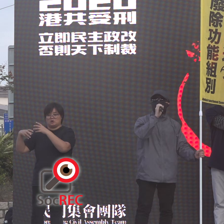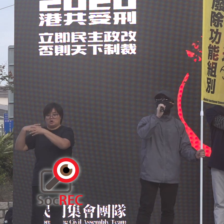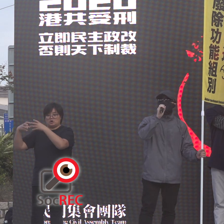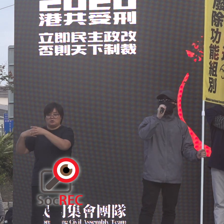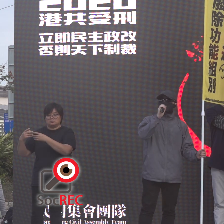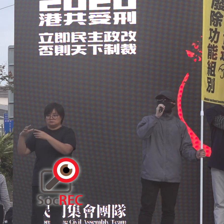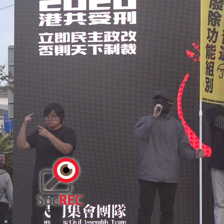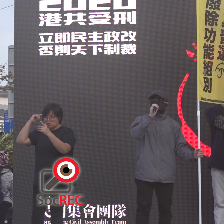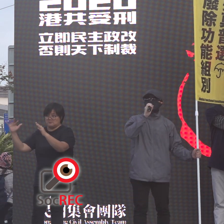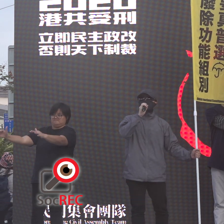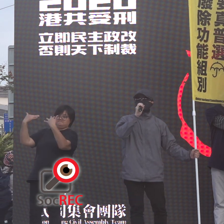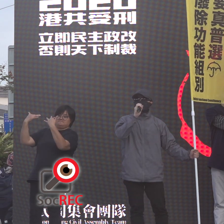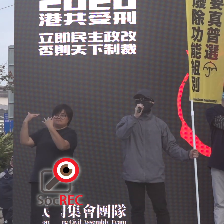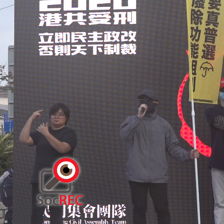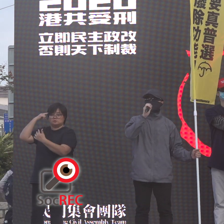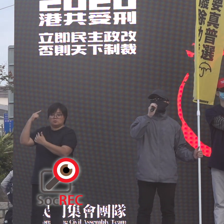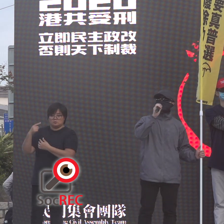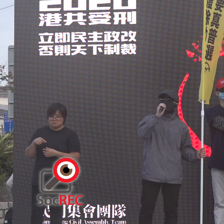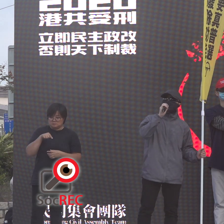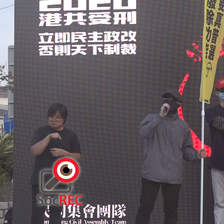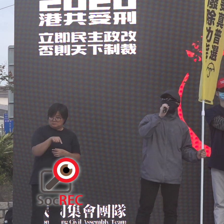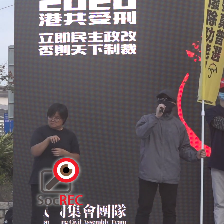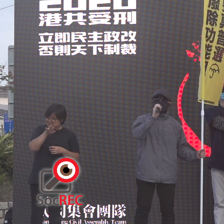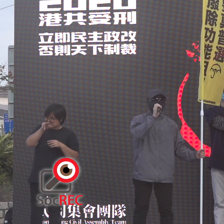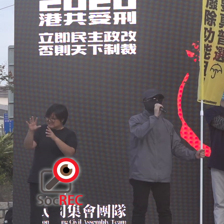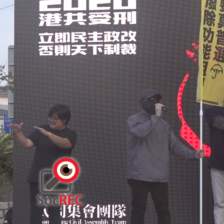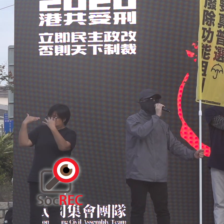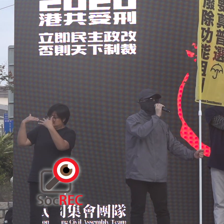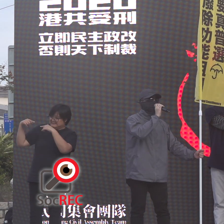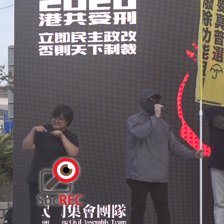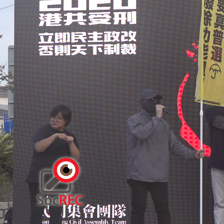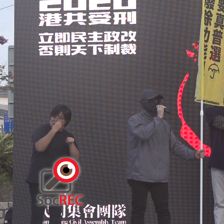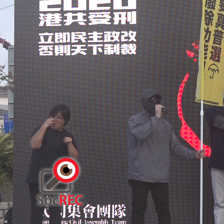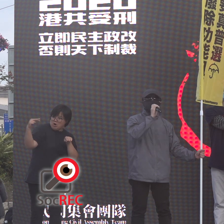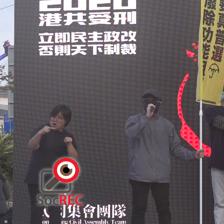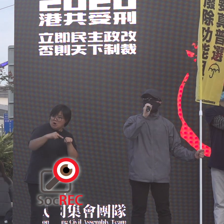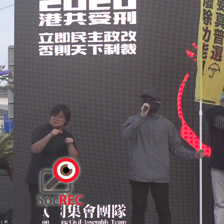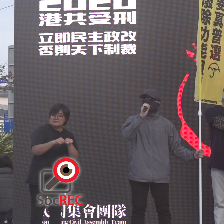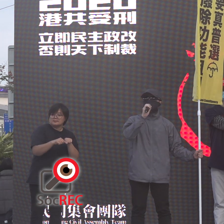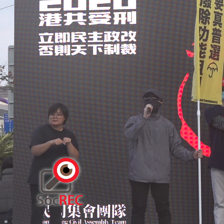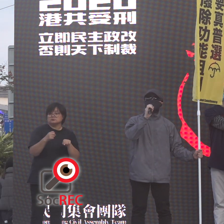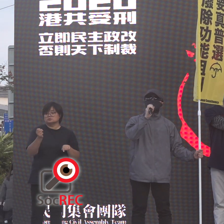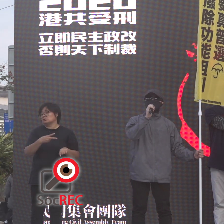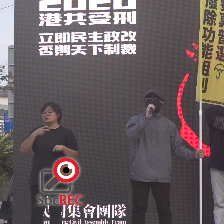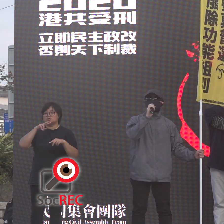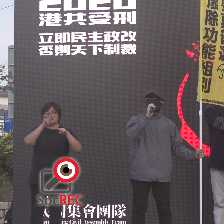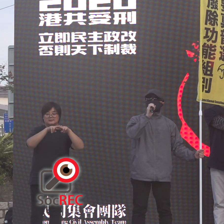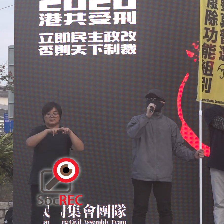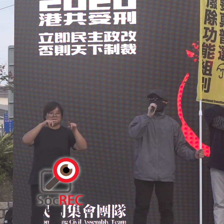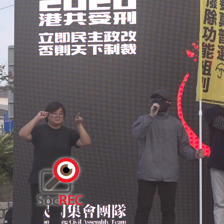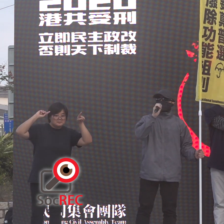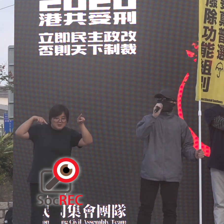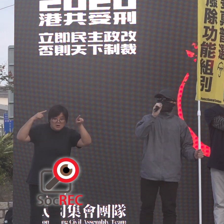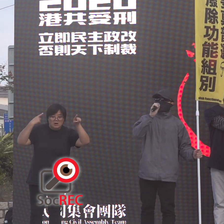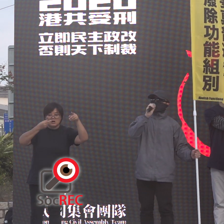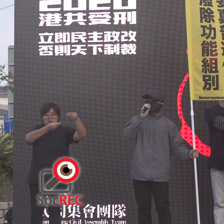呼求。就自此，香港嘅議題就打入咗中美嘅談判嘅當中。